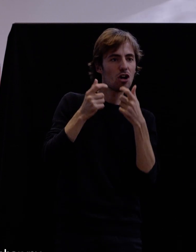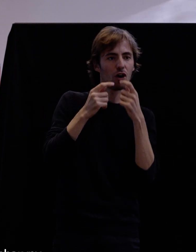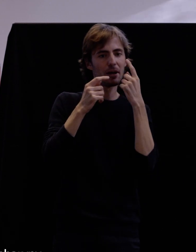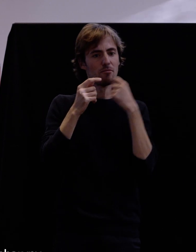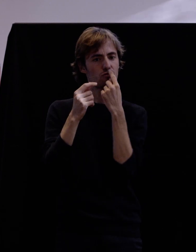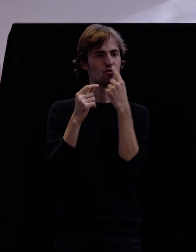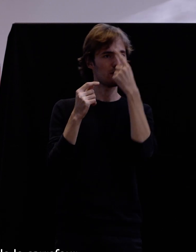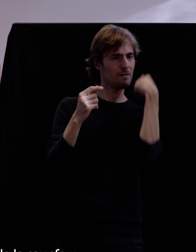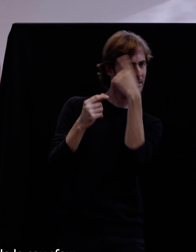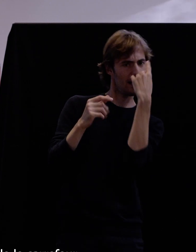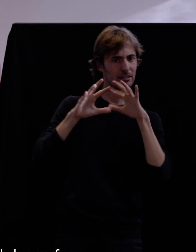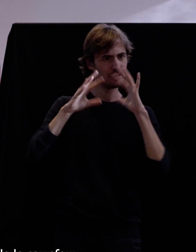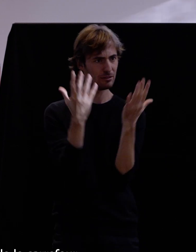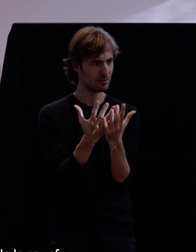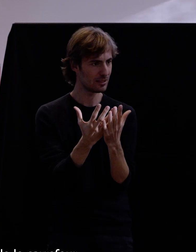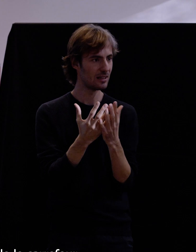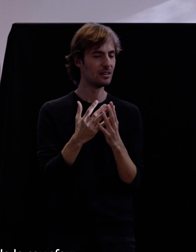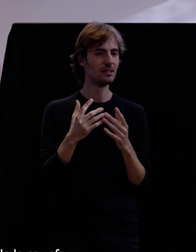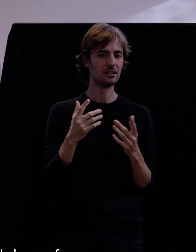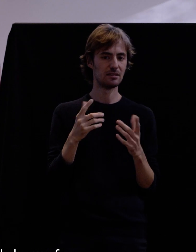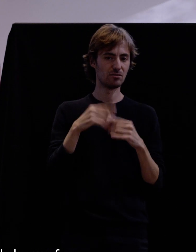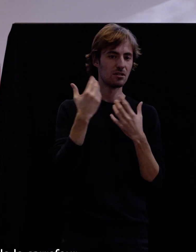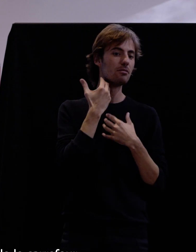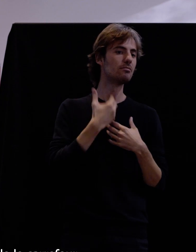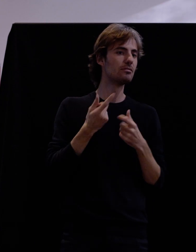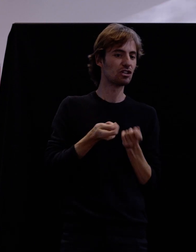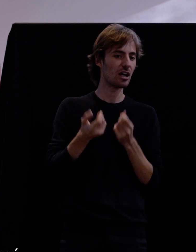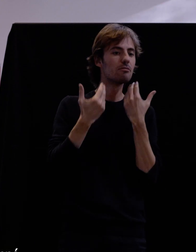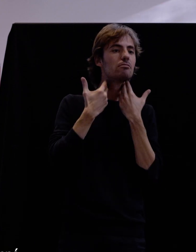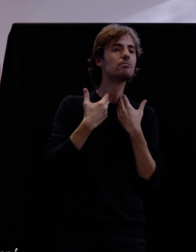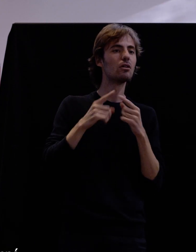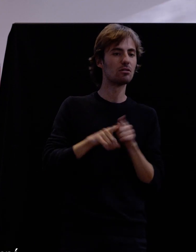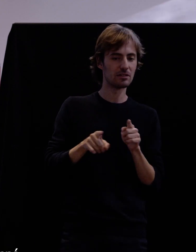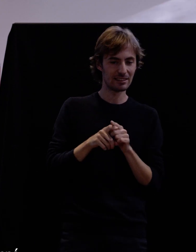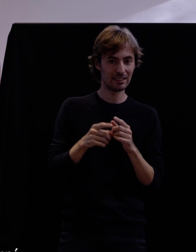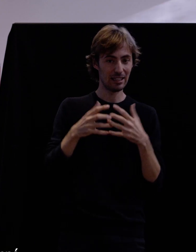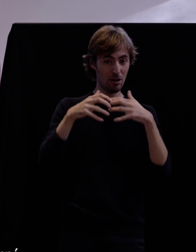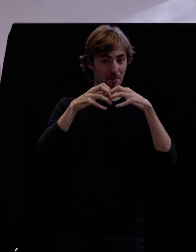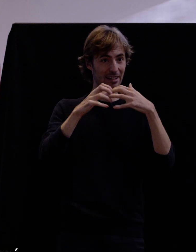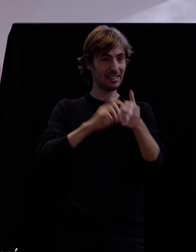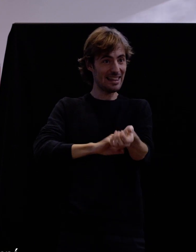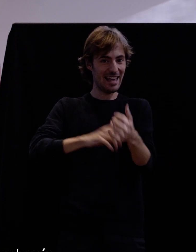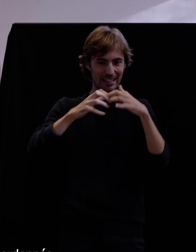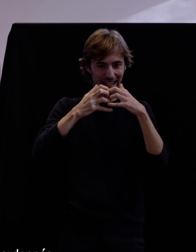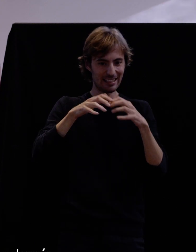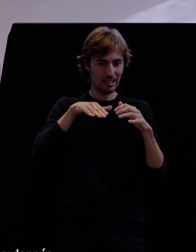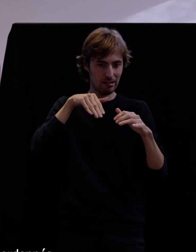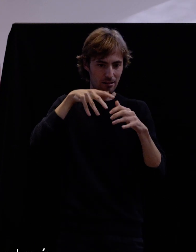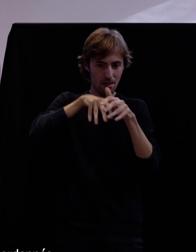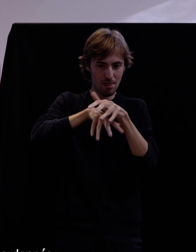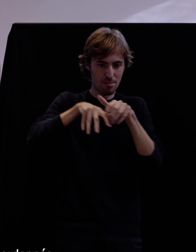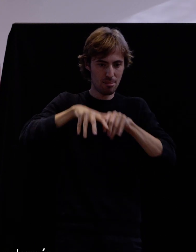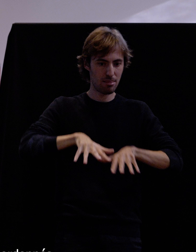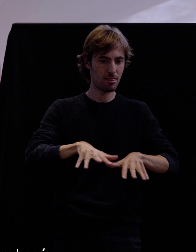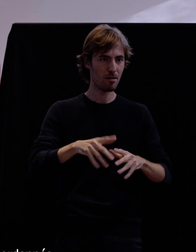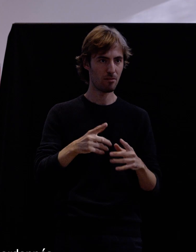le larynx, l'ésophage, tout ce qu'on appelle le carrefour aérodigestif. Et du coup, étonnamment, donné que ces nerfs crâniens dysfonctionnent ou sont mal